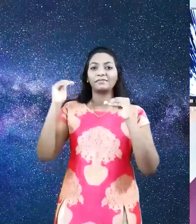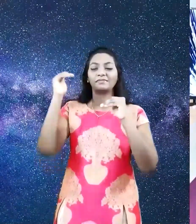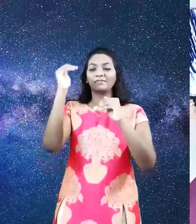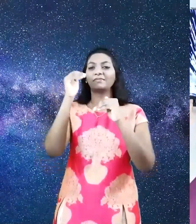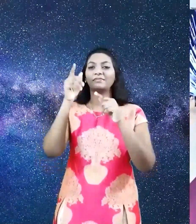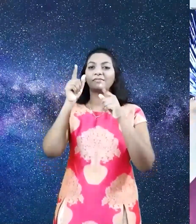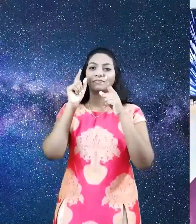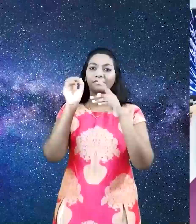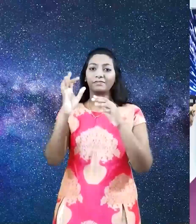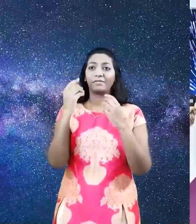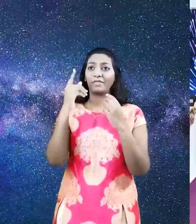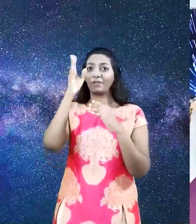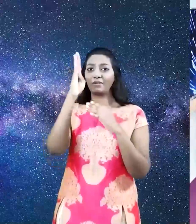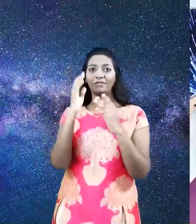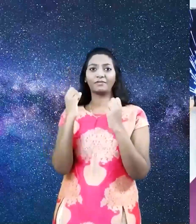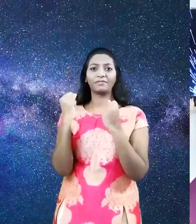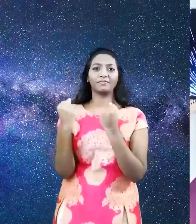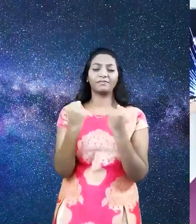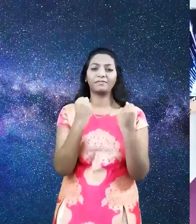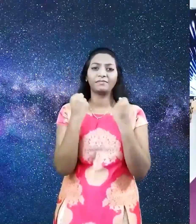तू सबसे ऊंचा